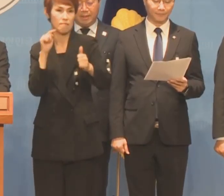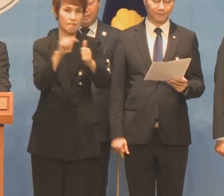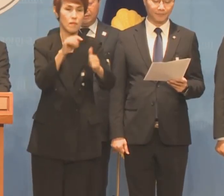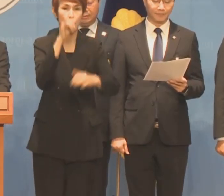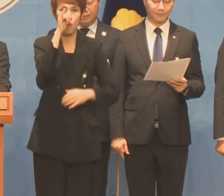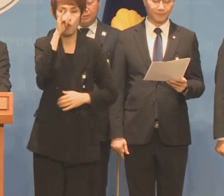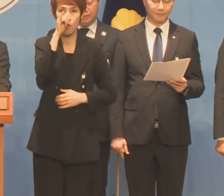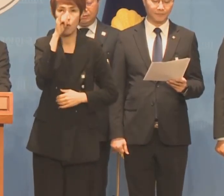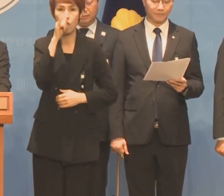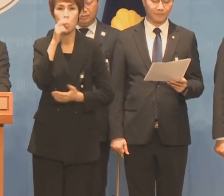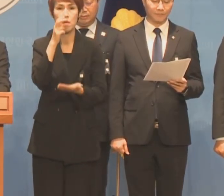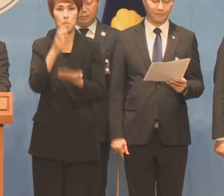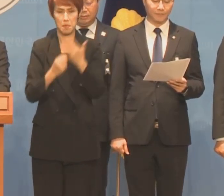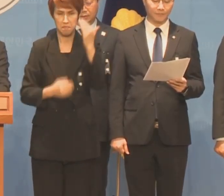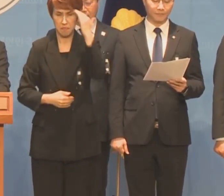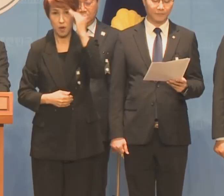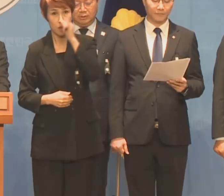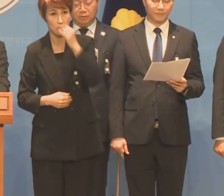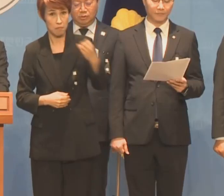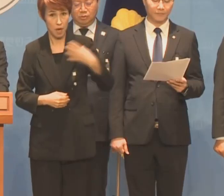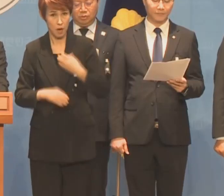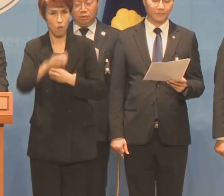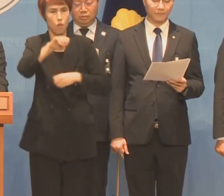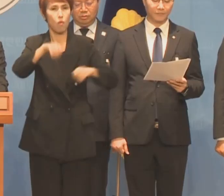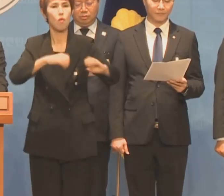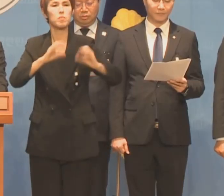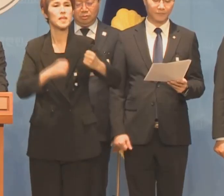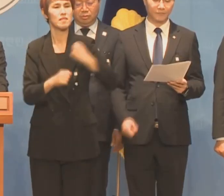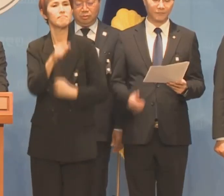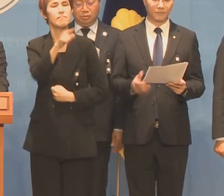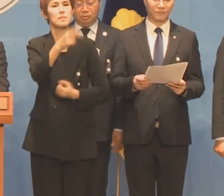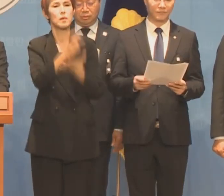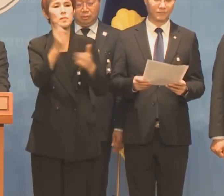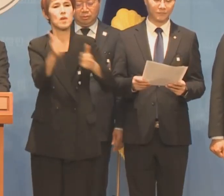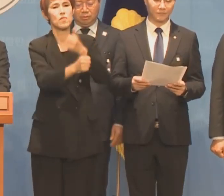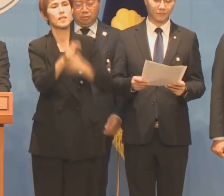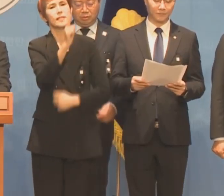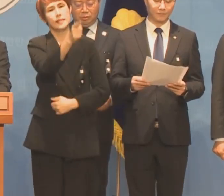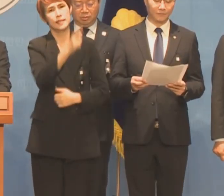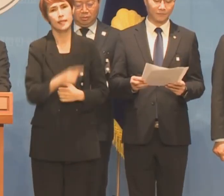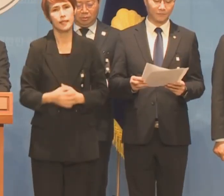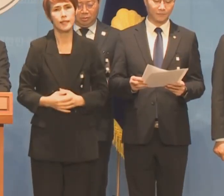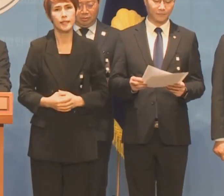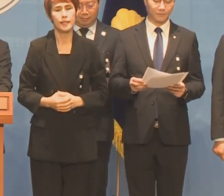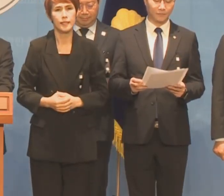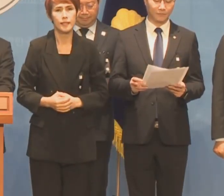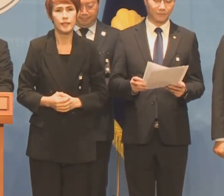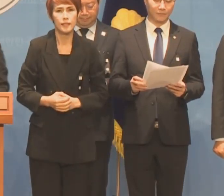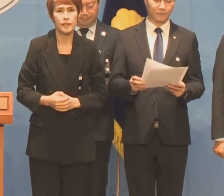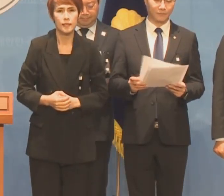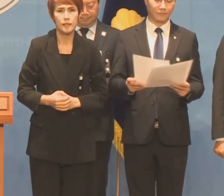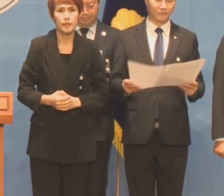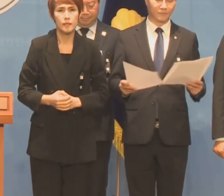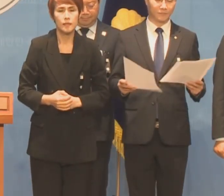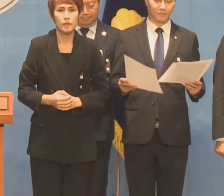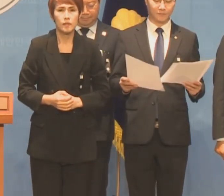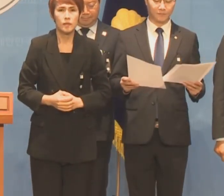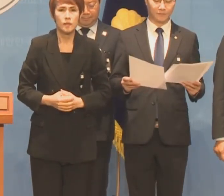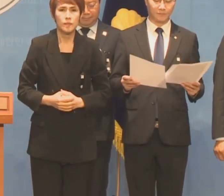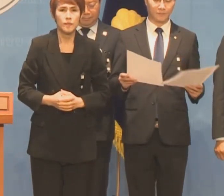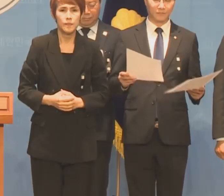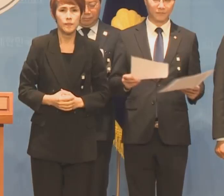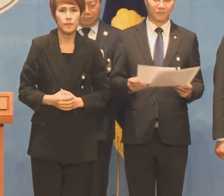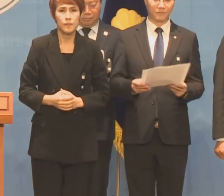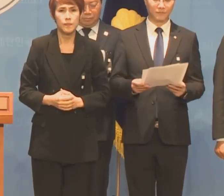사법기능을 마비시킨다고 하더니 그 자들이 국민의힘 법사위원들인지 묻지 않을 수 없습니다.